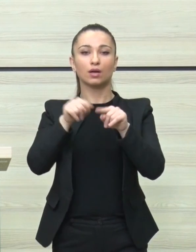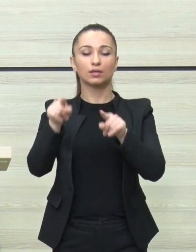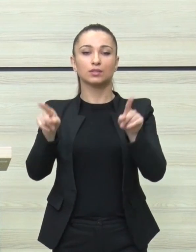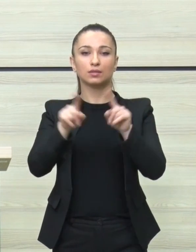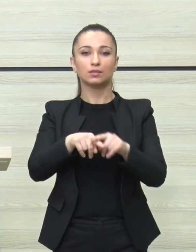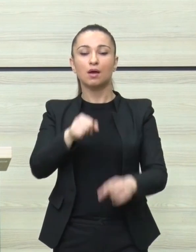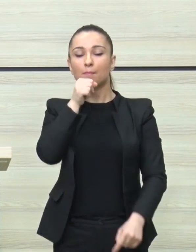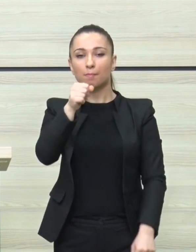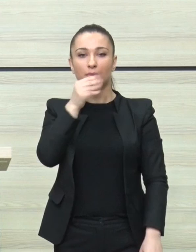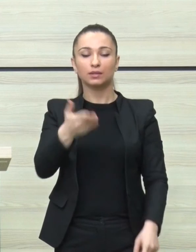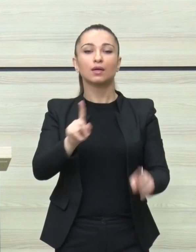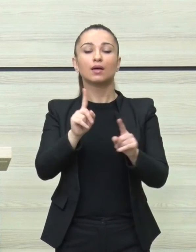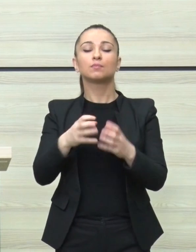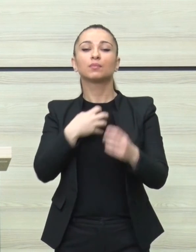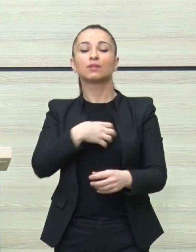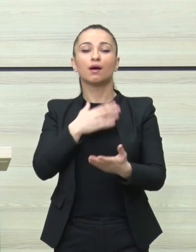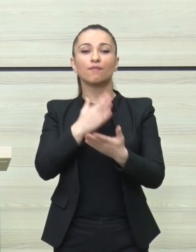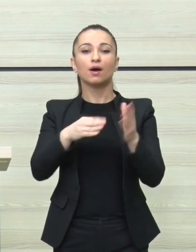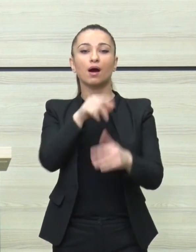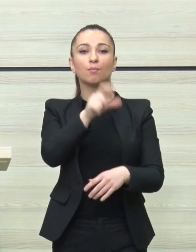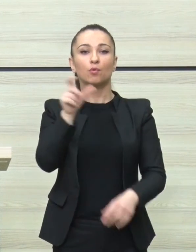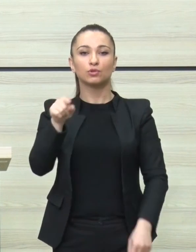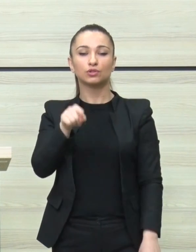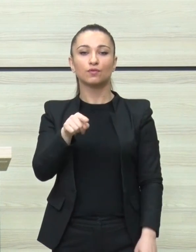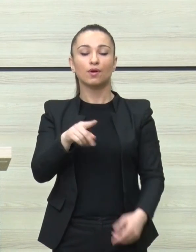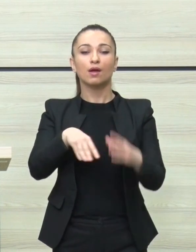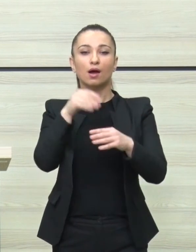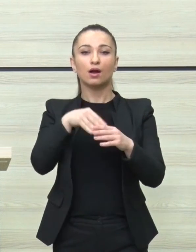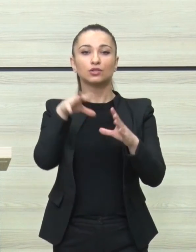ორგანიზაციებს, მედიას და რაც მთავარია ამ მომრჩევლებს